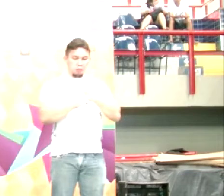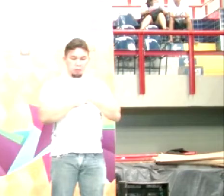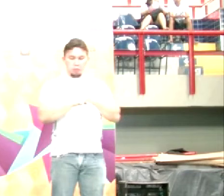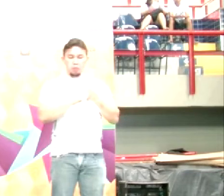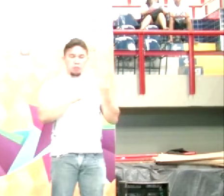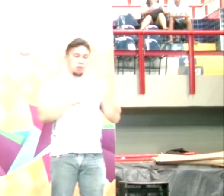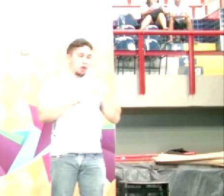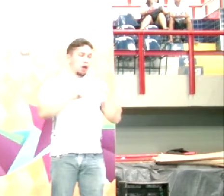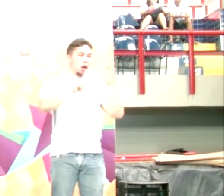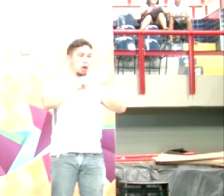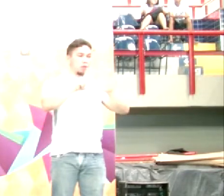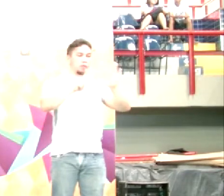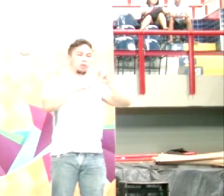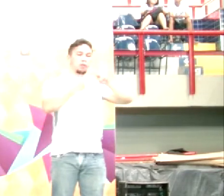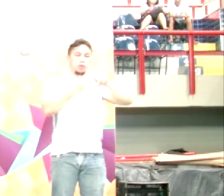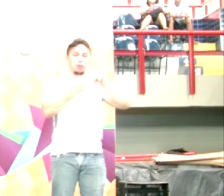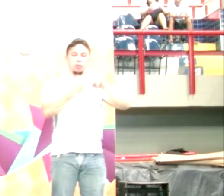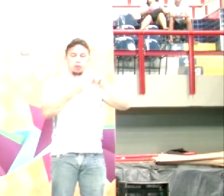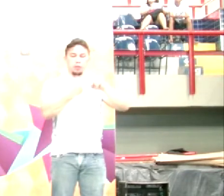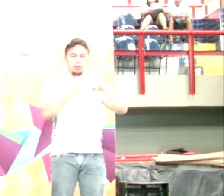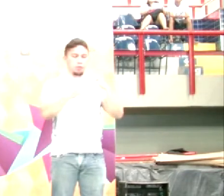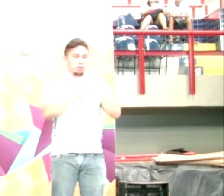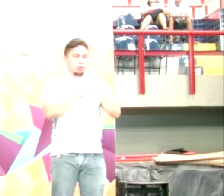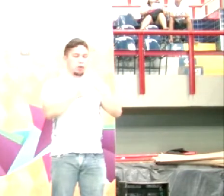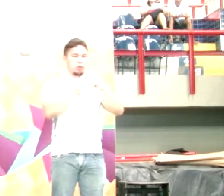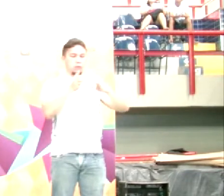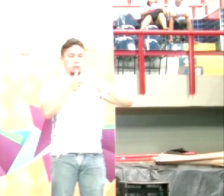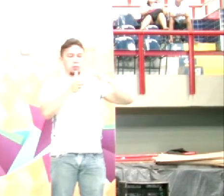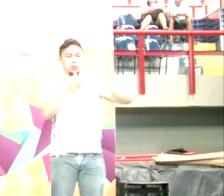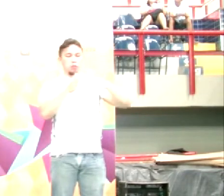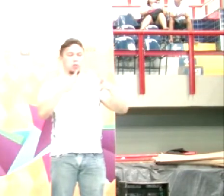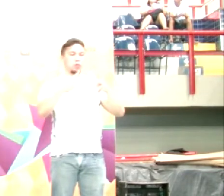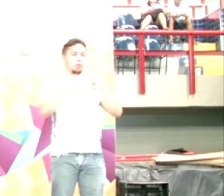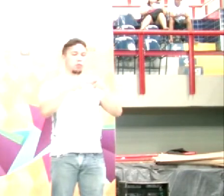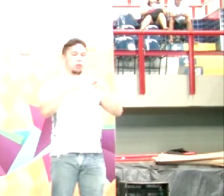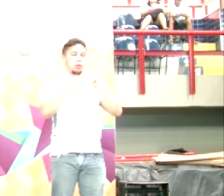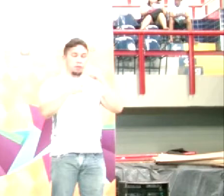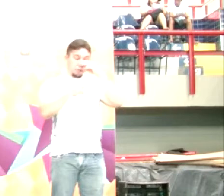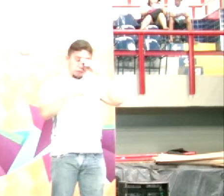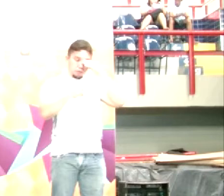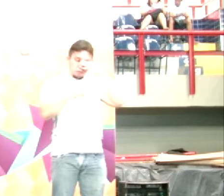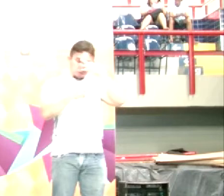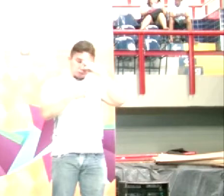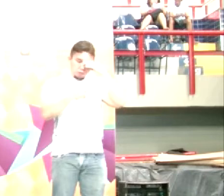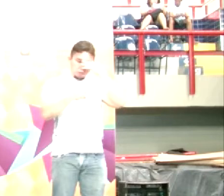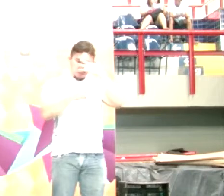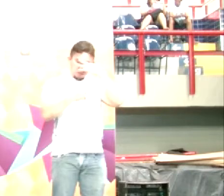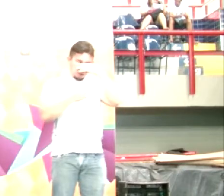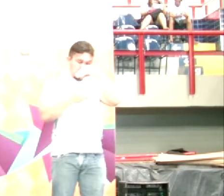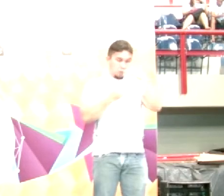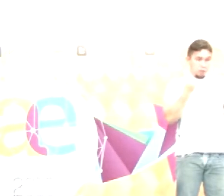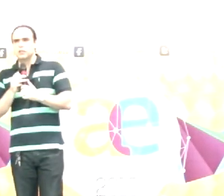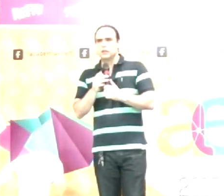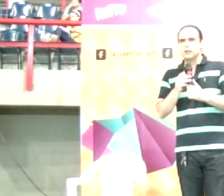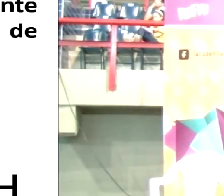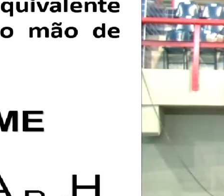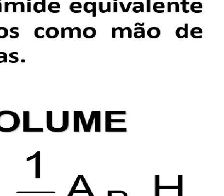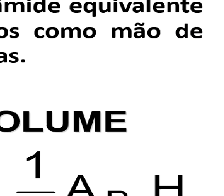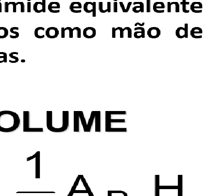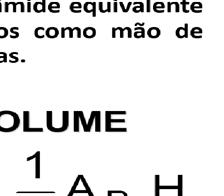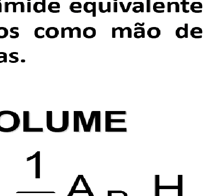área e também tem a fórmula para você calcular o volume de uma pirâmide. Lembra como é que calcula o volume de uma